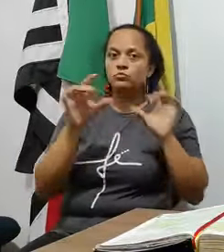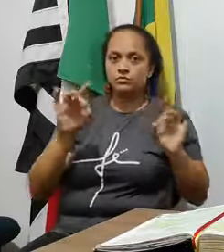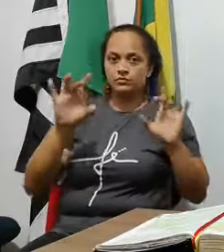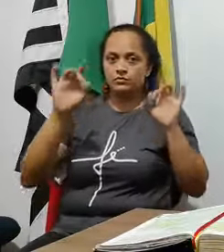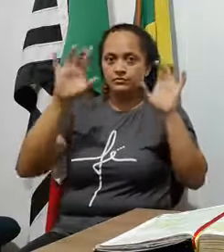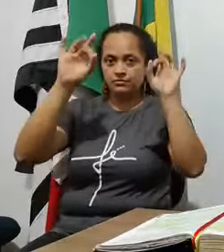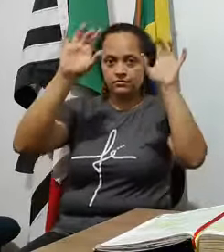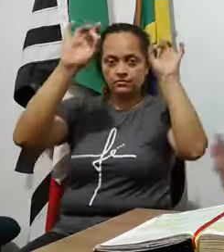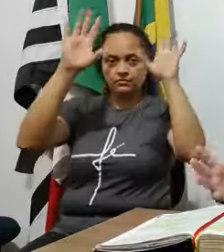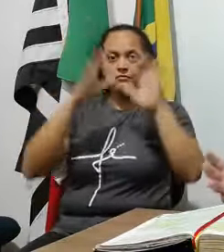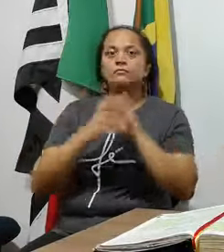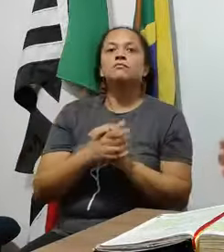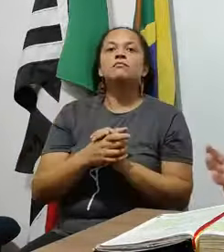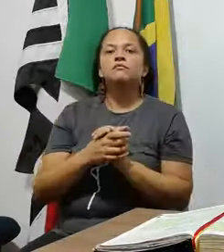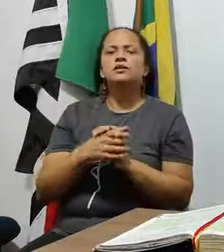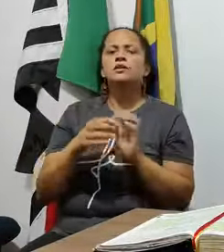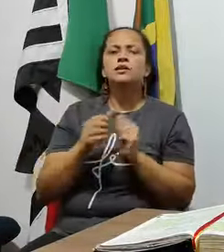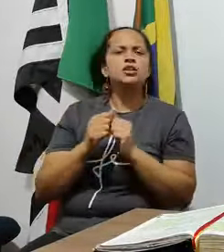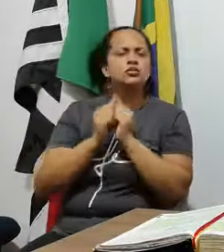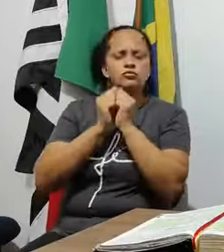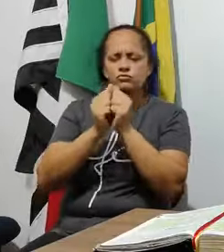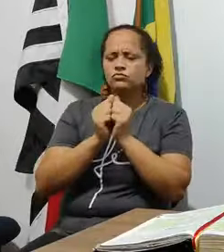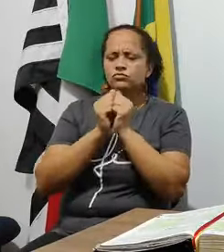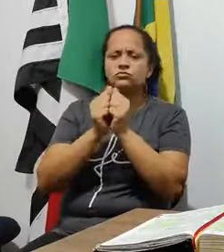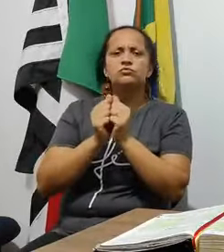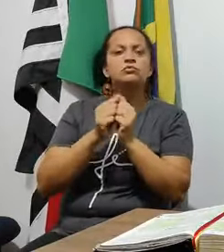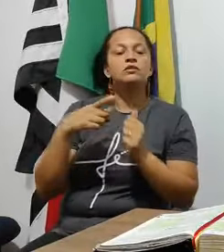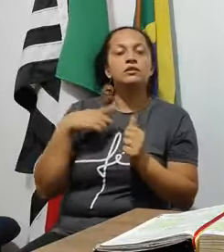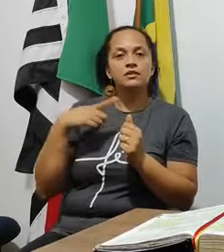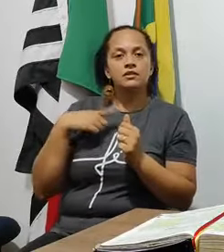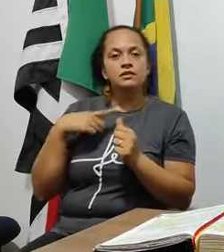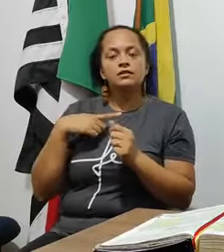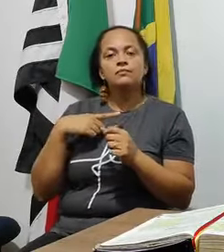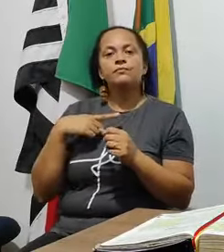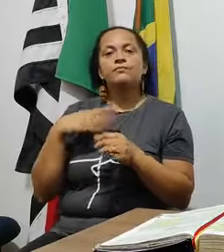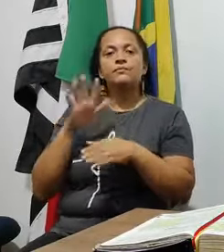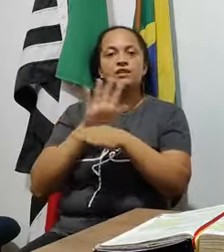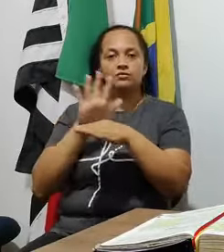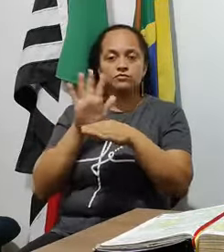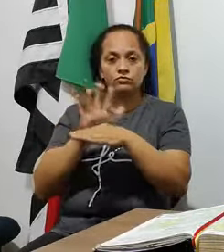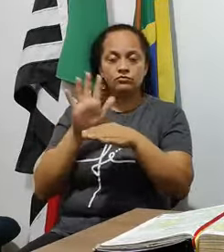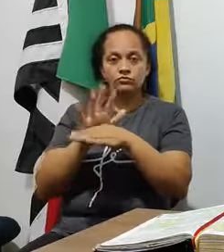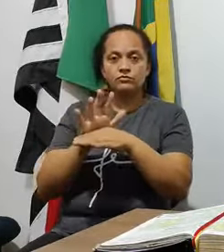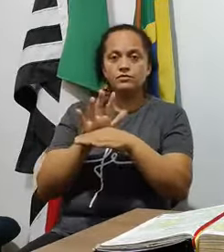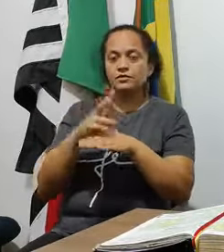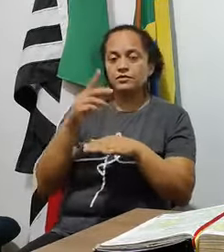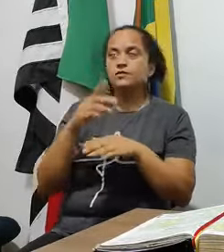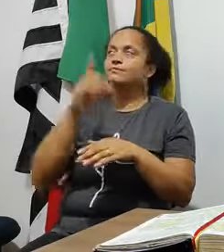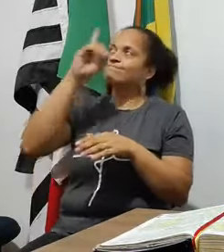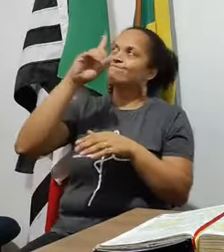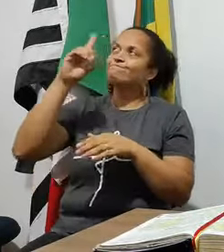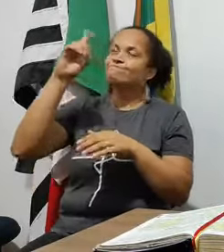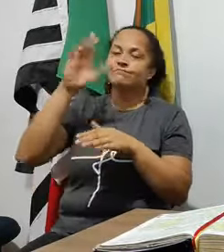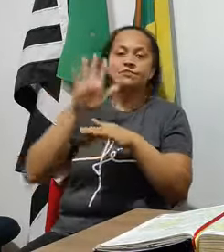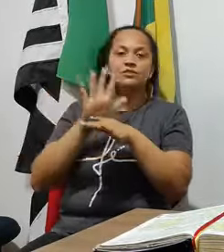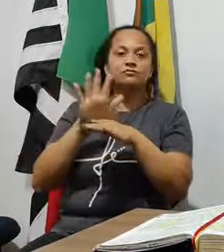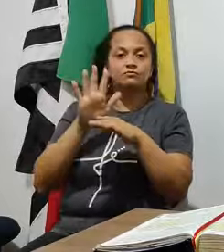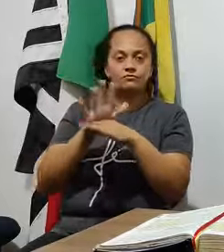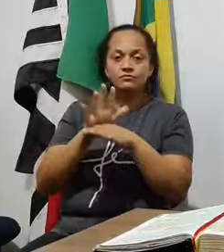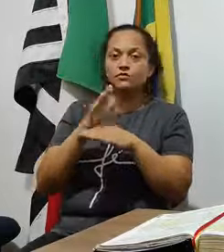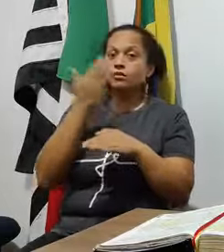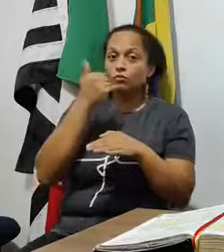especial, onde nós vamos estar ali trazendo nossas primícias, né? Trazendo nossos alimentos, para